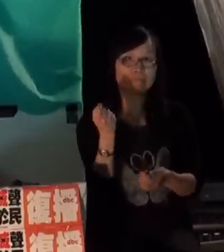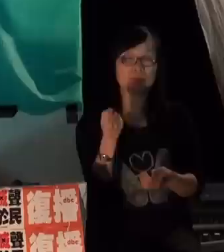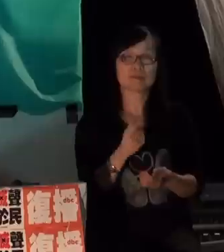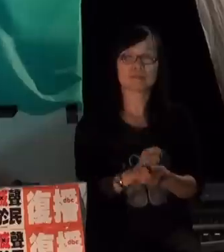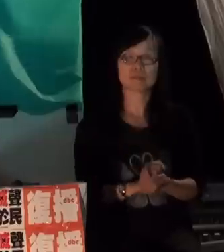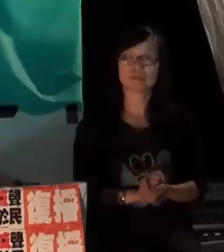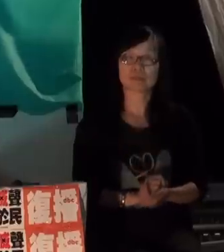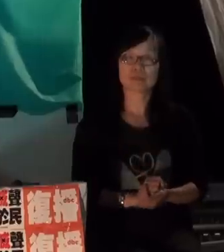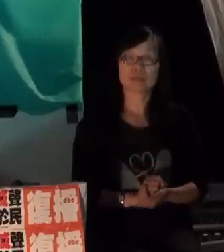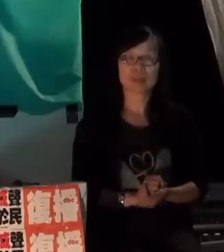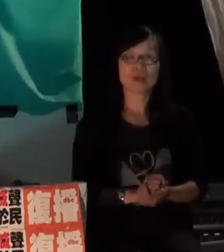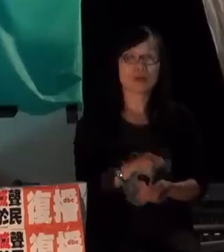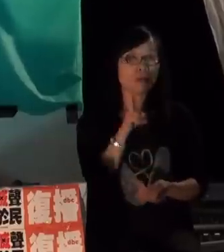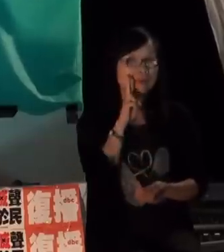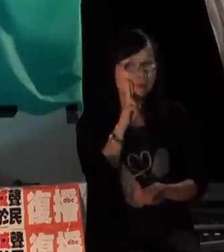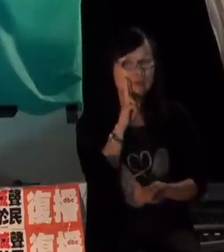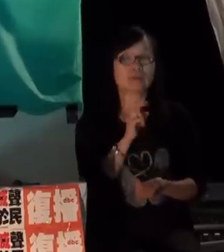啫嘛，即係等於